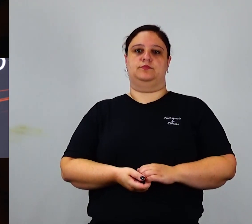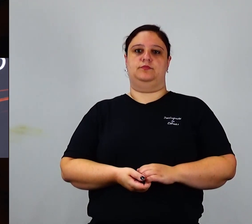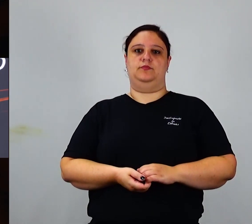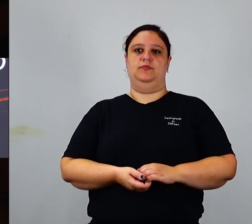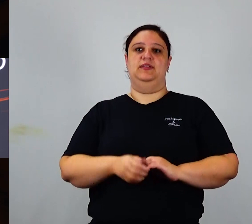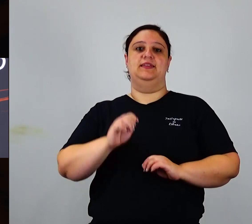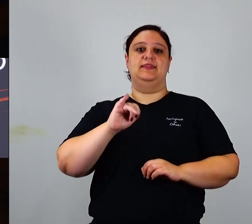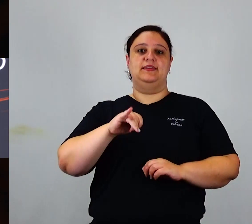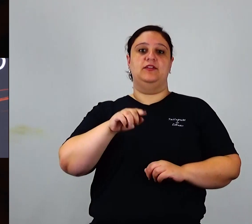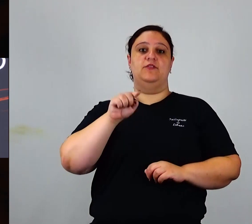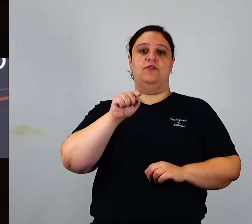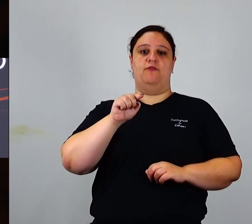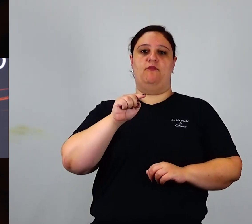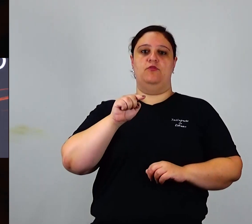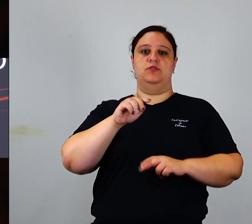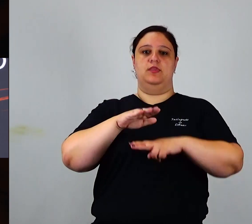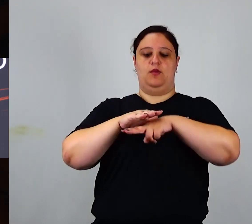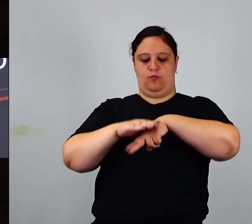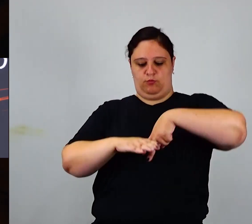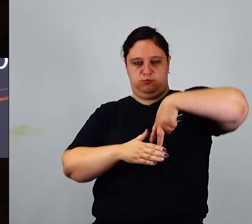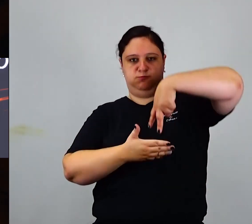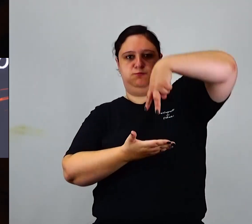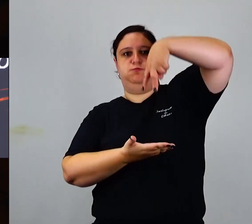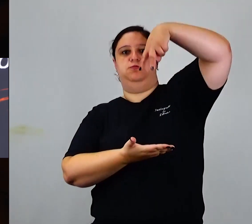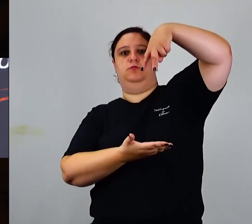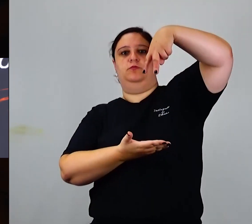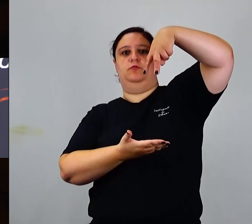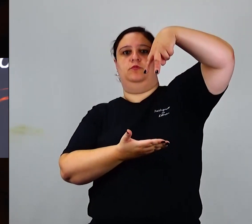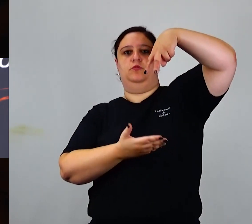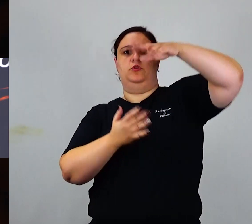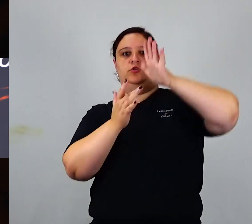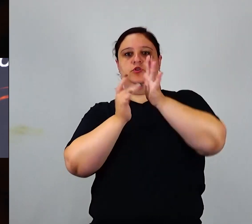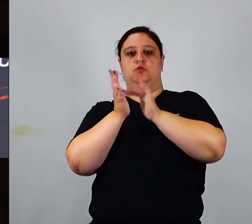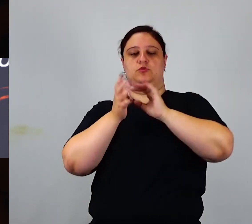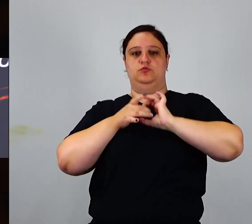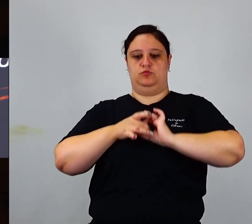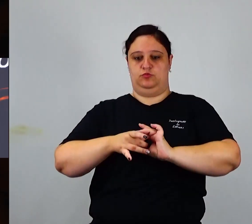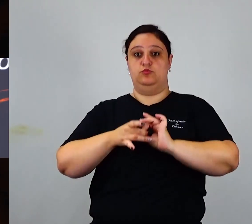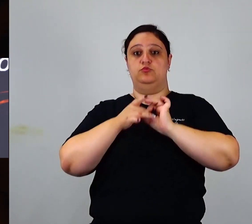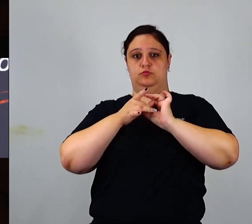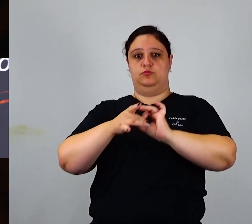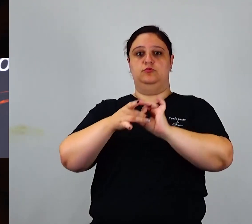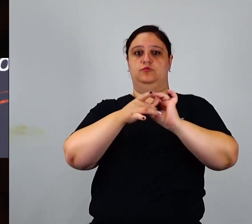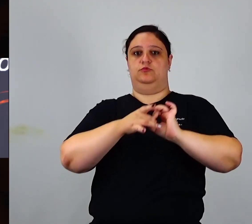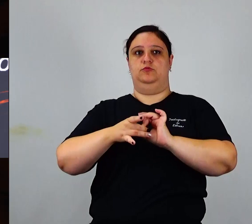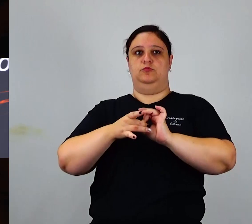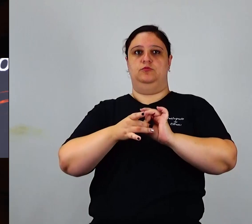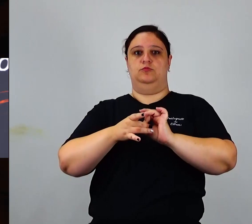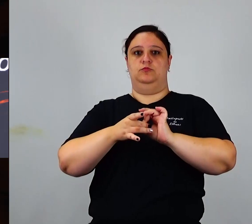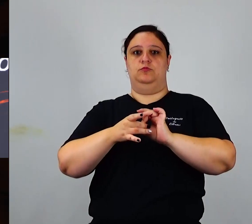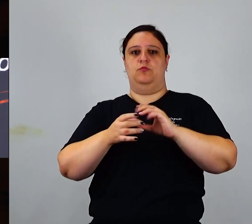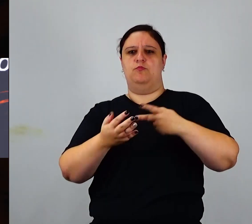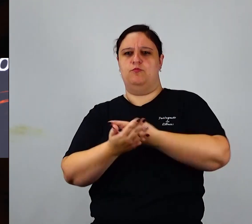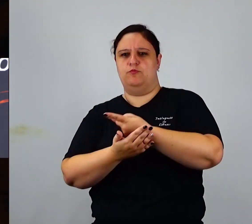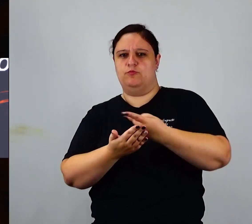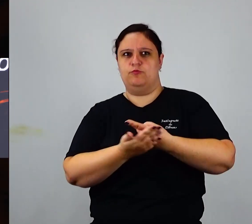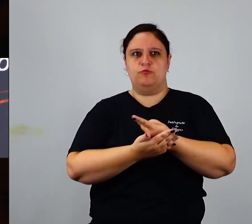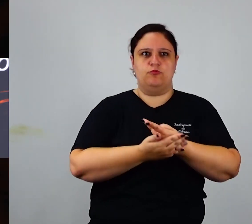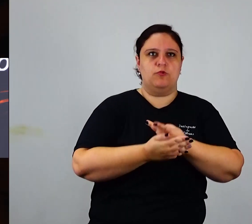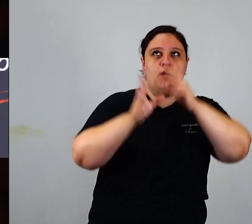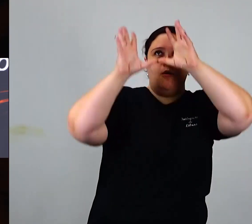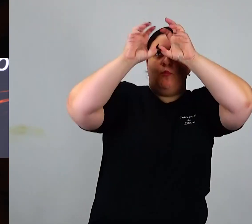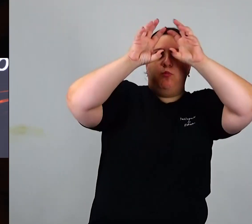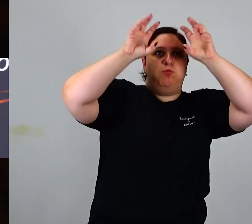ressuscitados juntamente com Cristo, Busquem as coisas lá do alto,